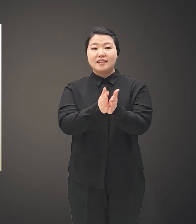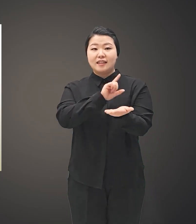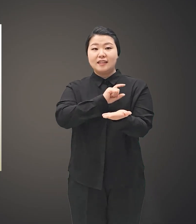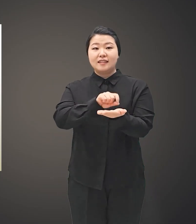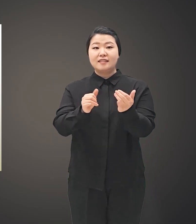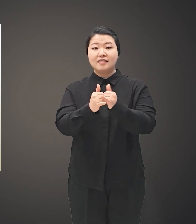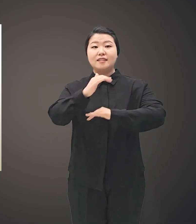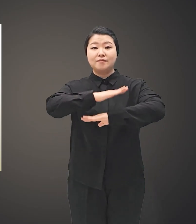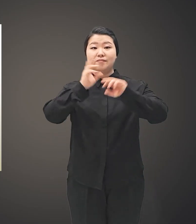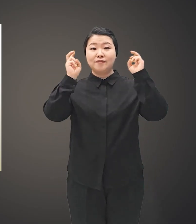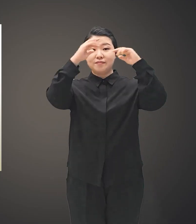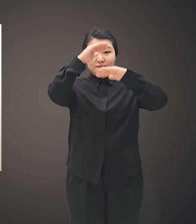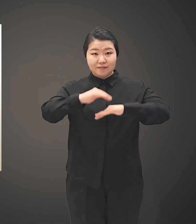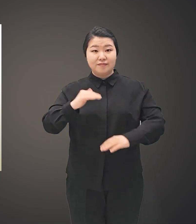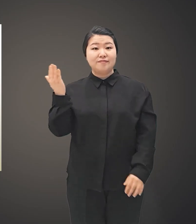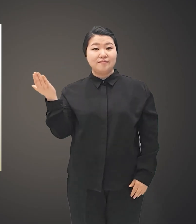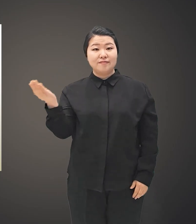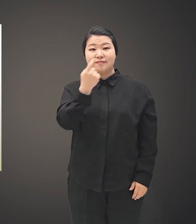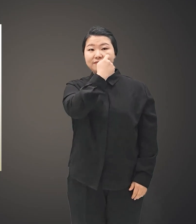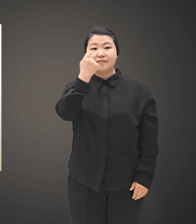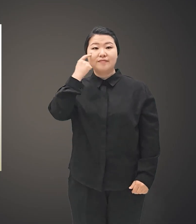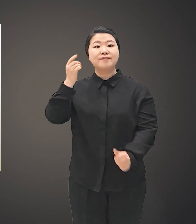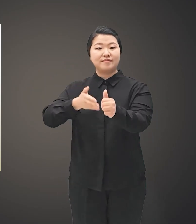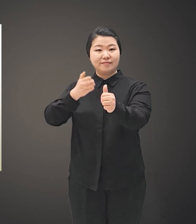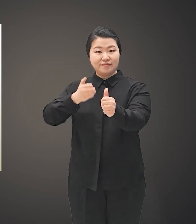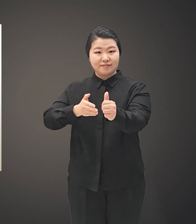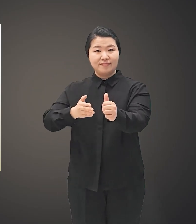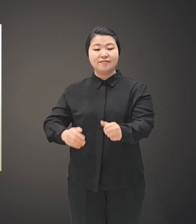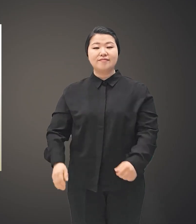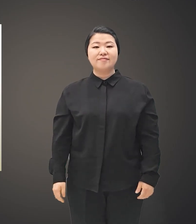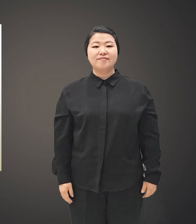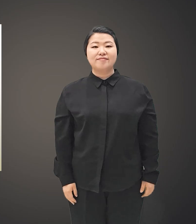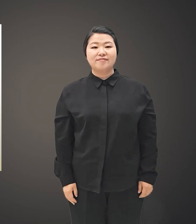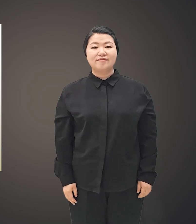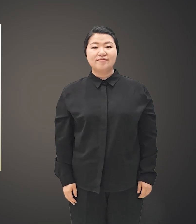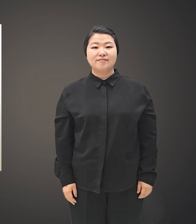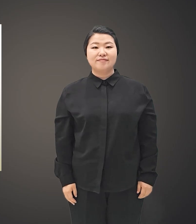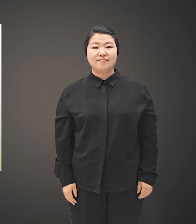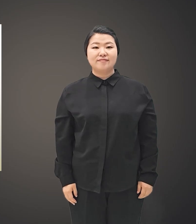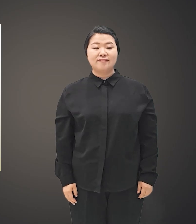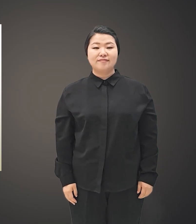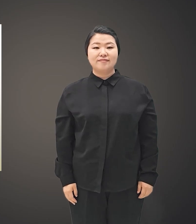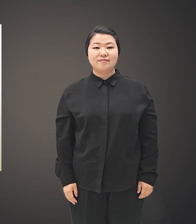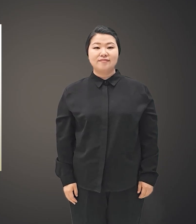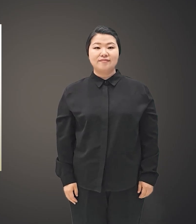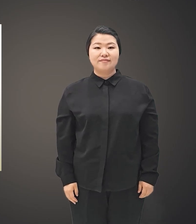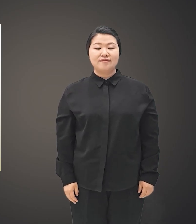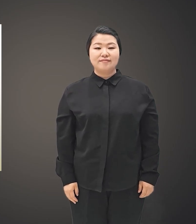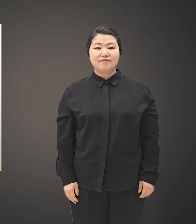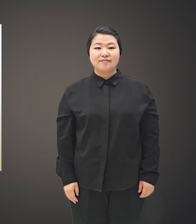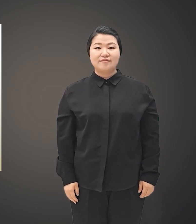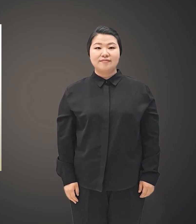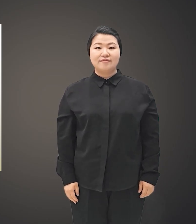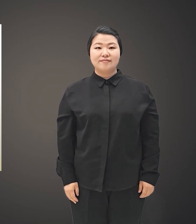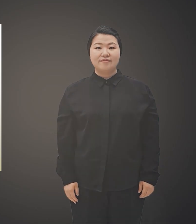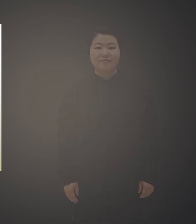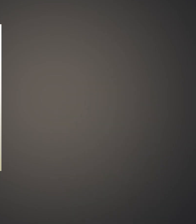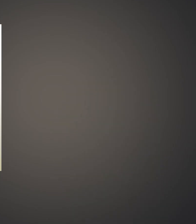도서명 수상한 이모티콘 꿈은 이루어진다. 저자 이소희. 출판사 행복한